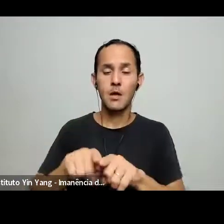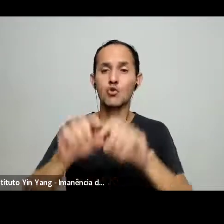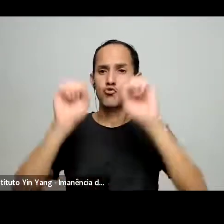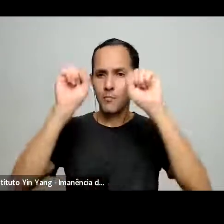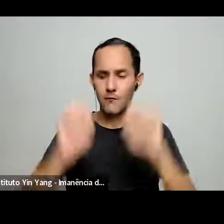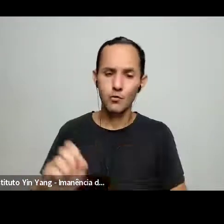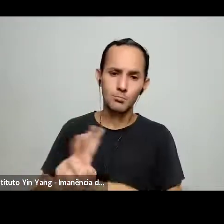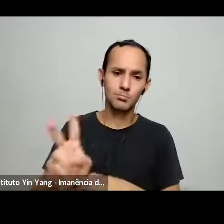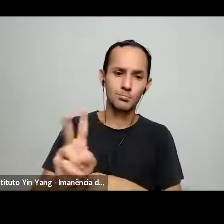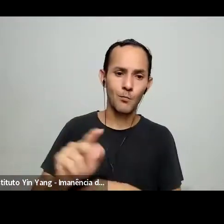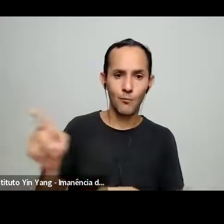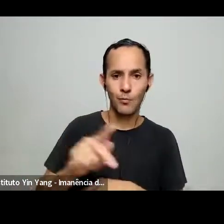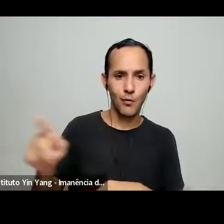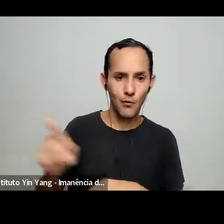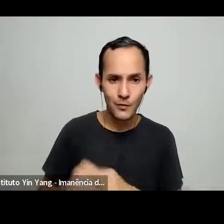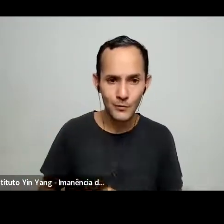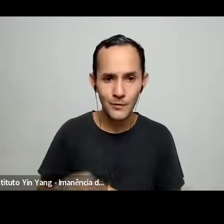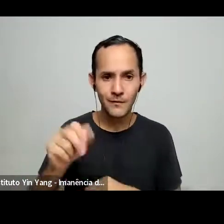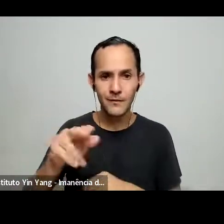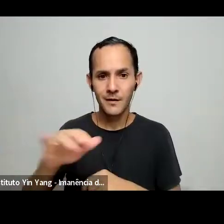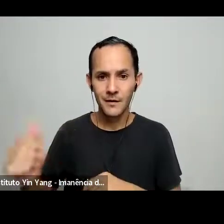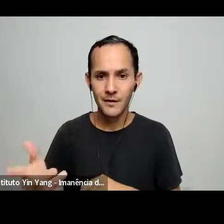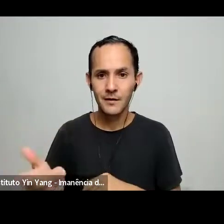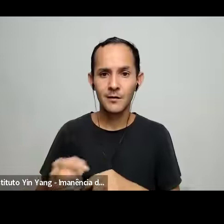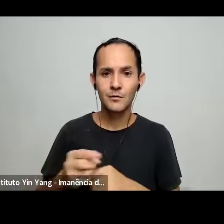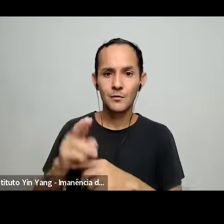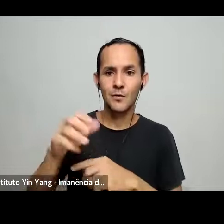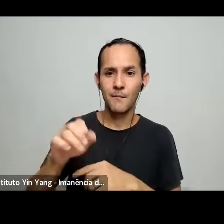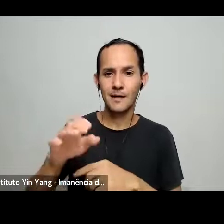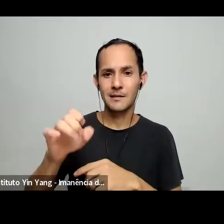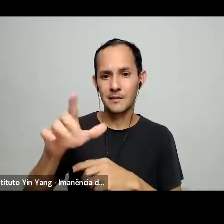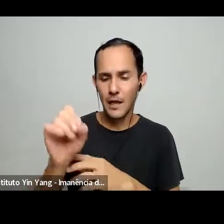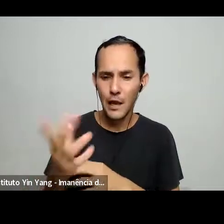né, da professora Isabela Oliveira, do Dr. Marcelo Pelizoli,